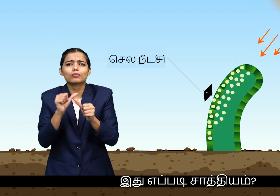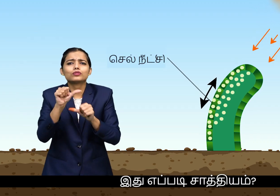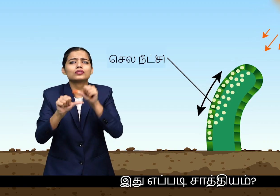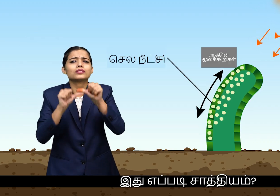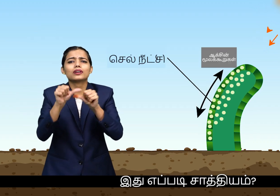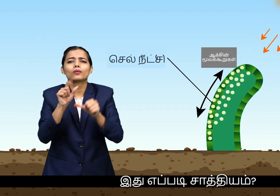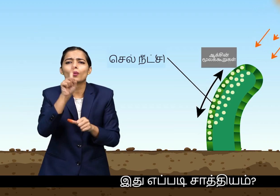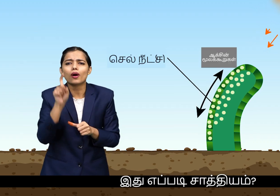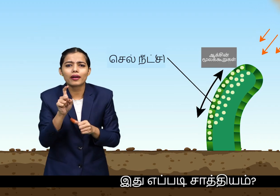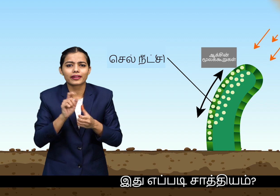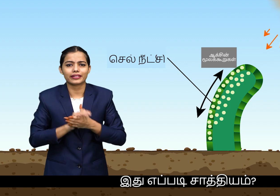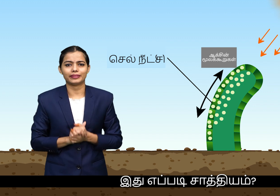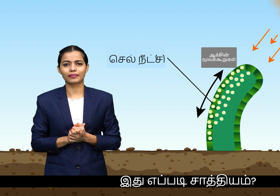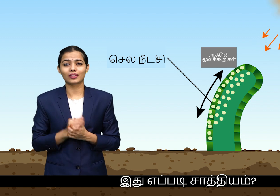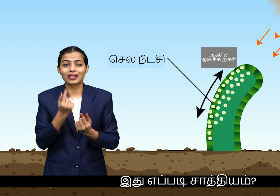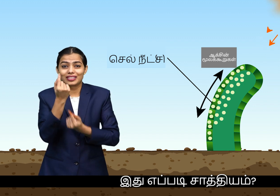இது எப்படி சாத்தியம்?